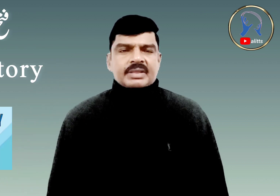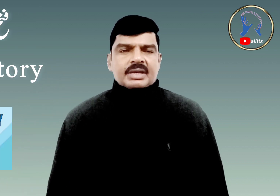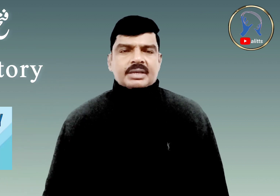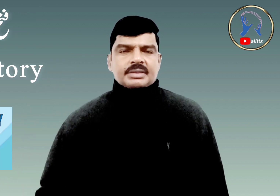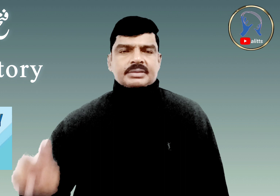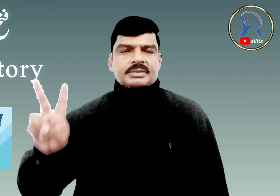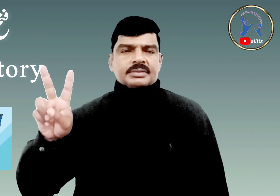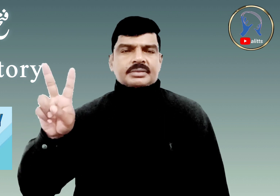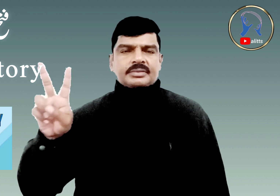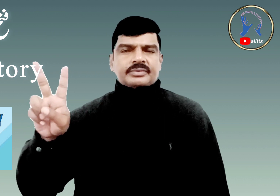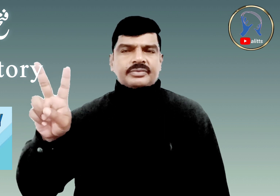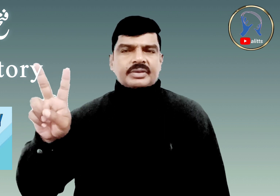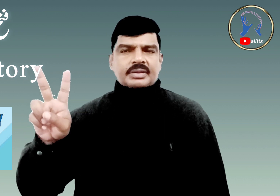फतह, वी।